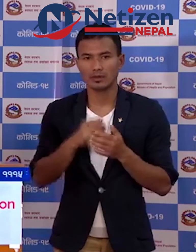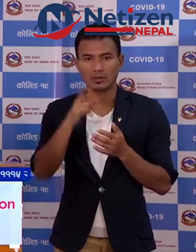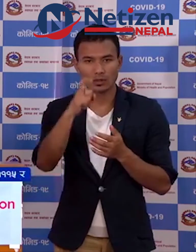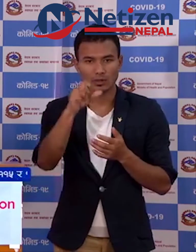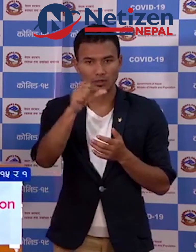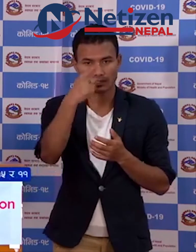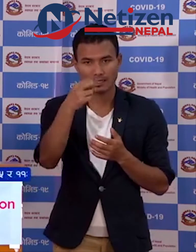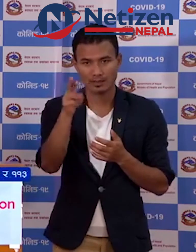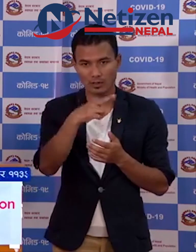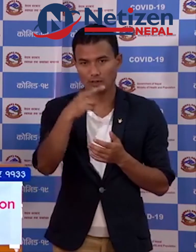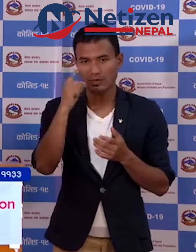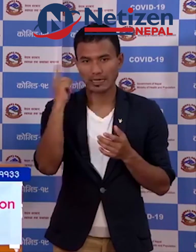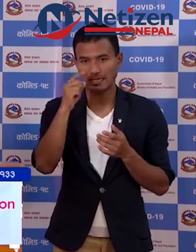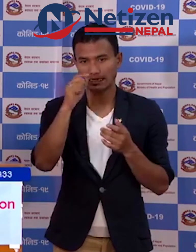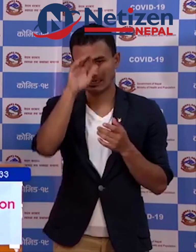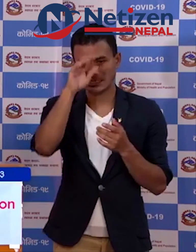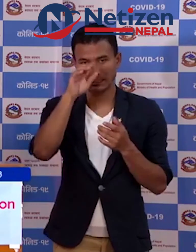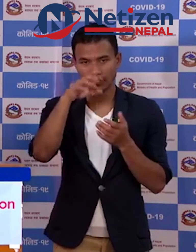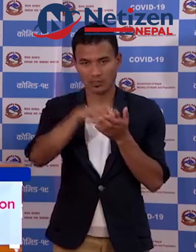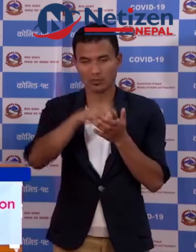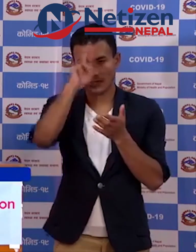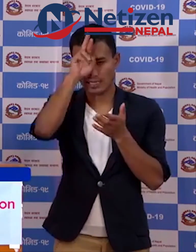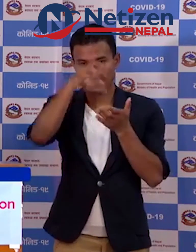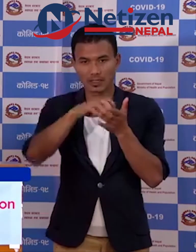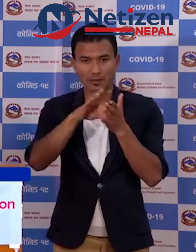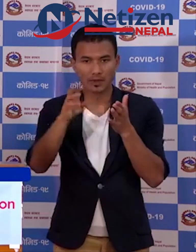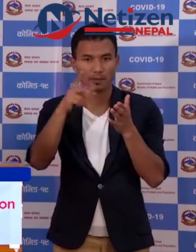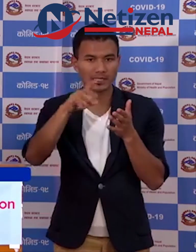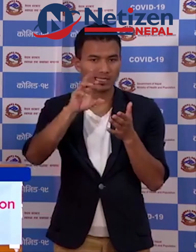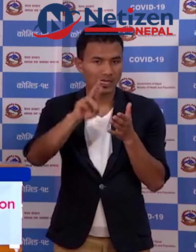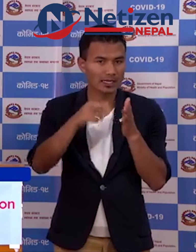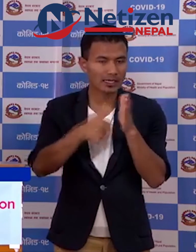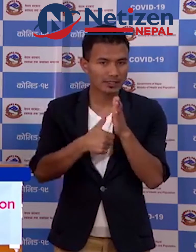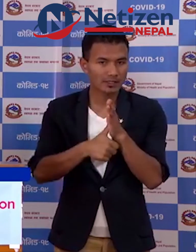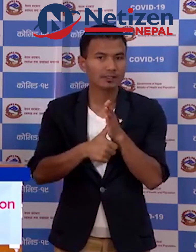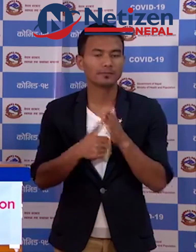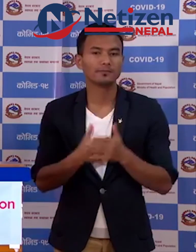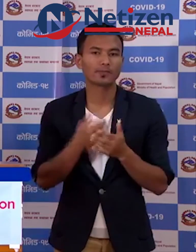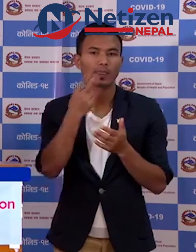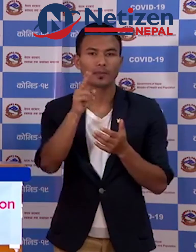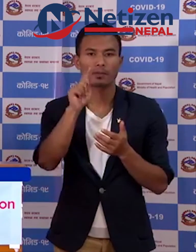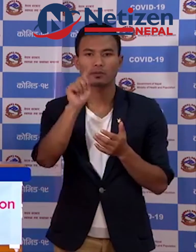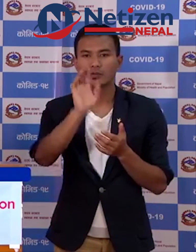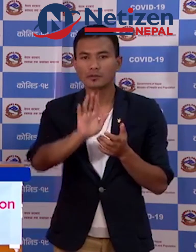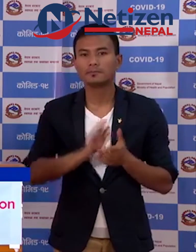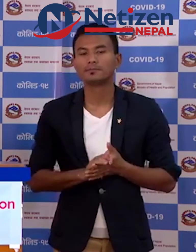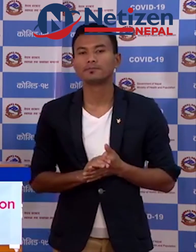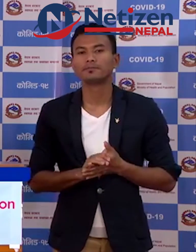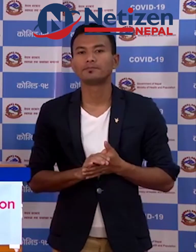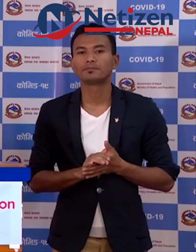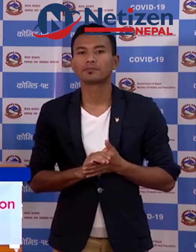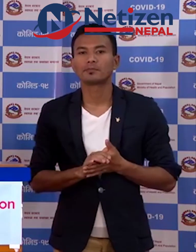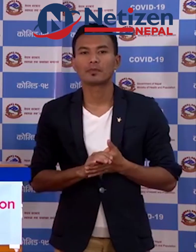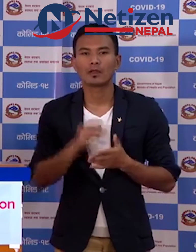गजेन्द्र नारायण सिंह अस्पताल राजविराजको प्रयोगशालाबाट पिसिआर टेस्ट भएको छ।